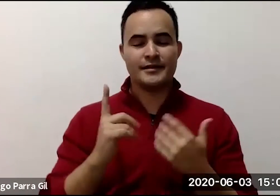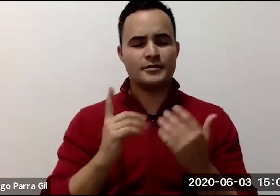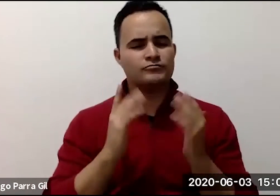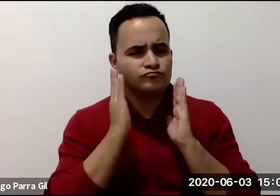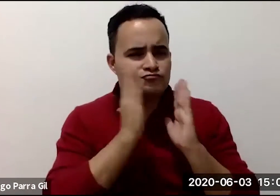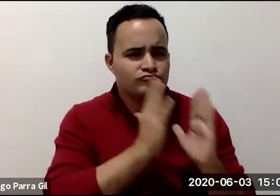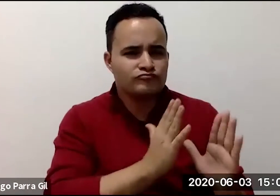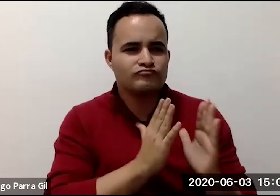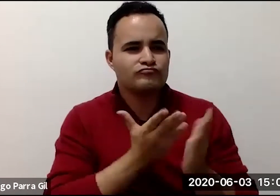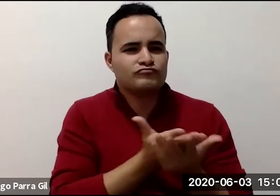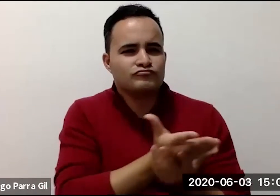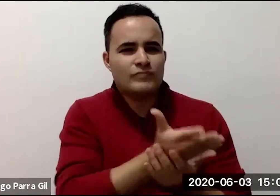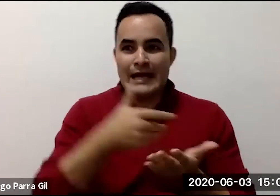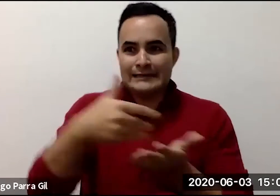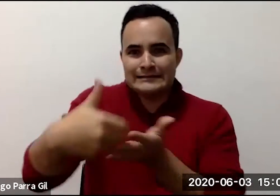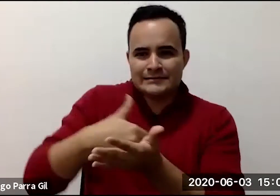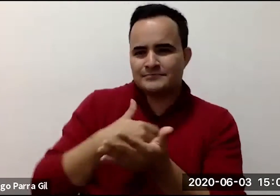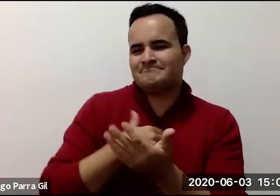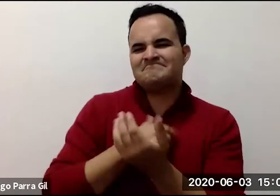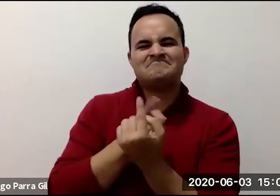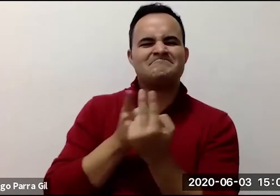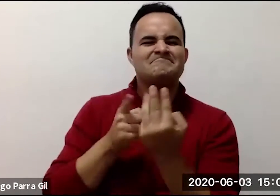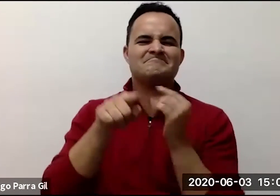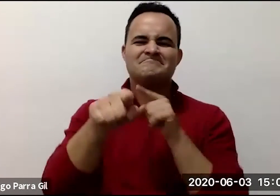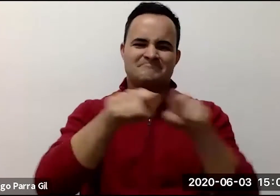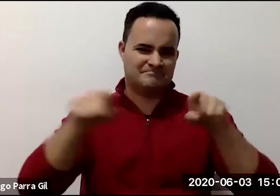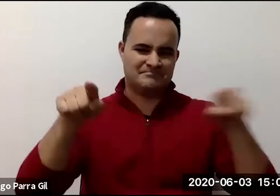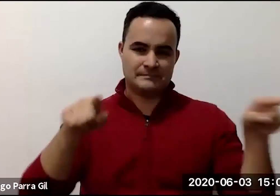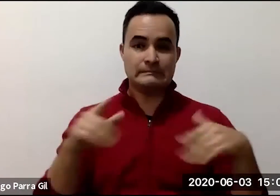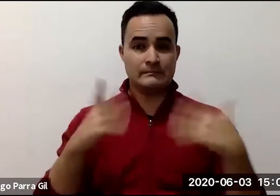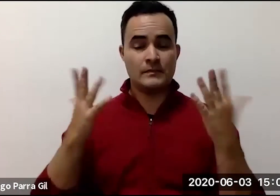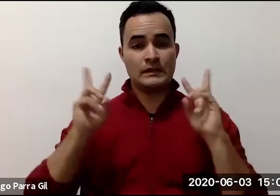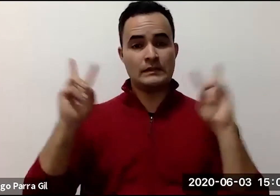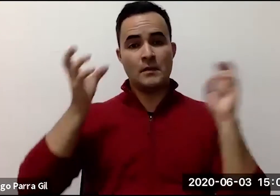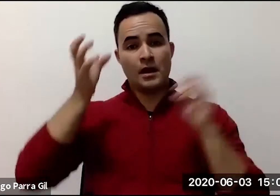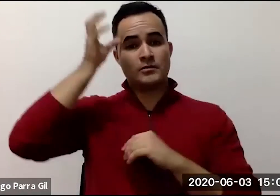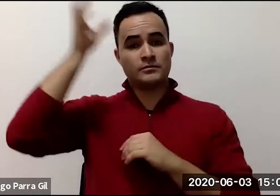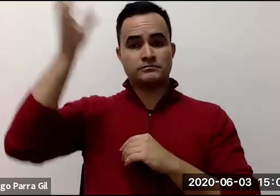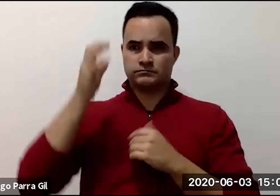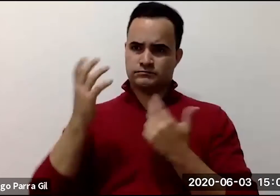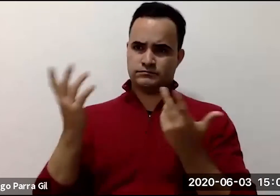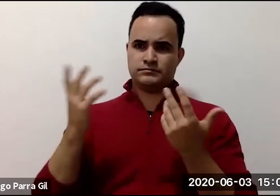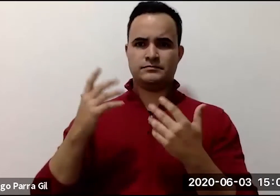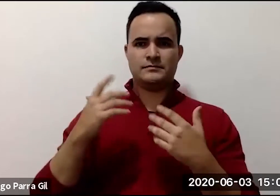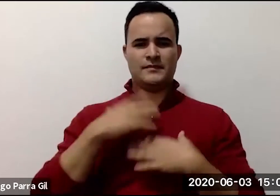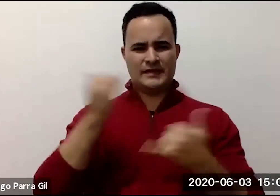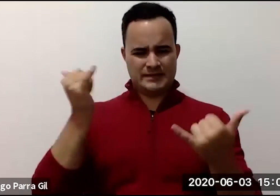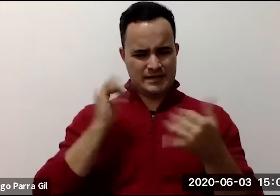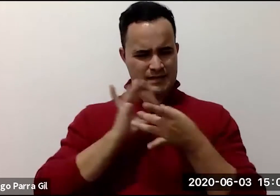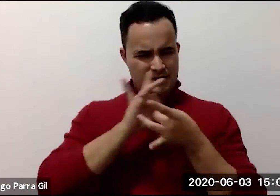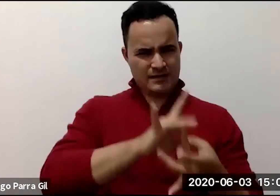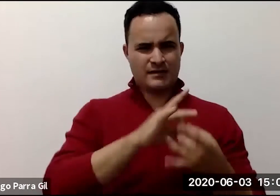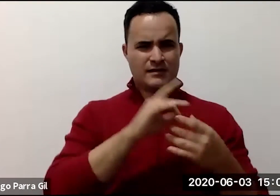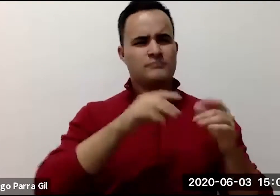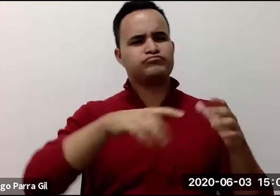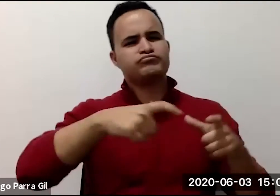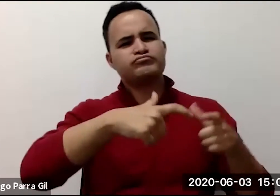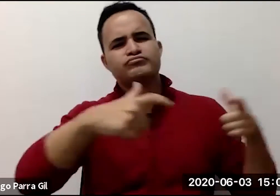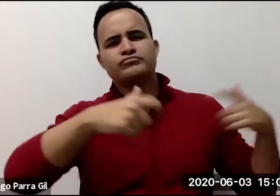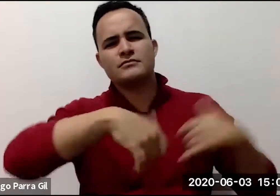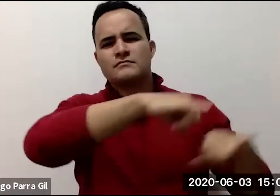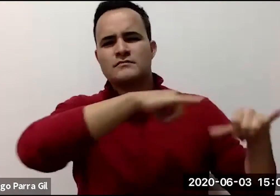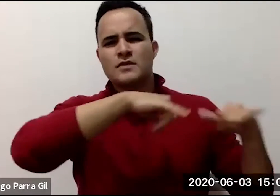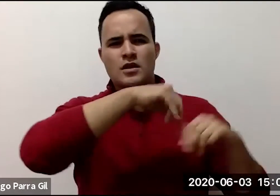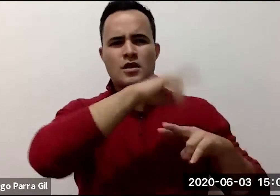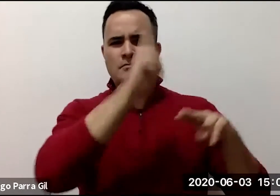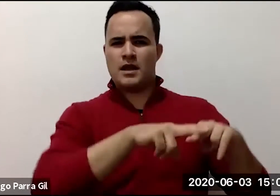este reconocimiento sobre la normalidad, sobre la felicidad como nueva normalidad, pasa también por una pregunta constante,